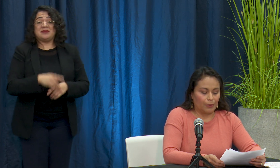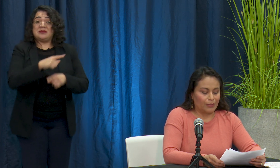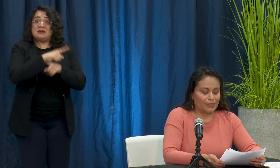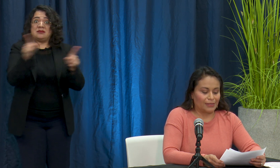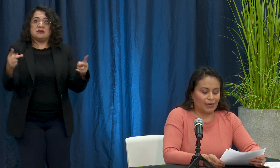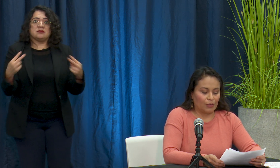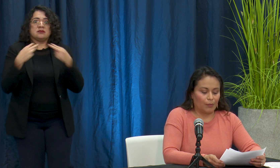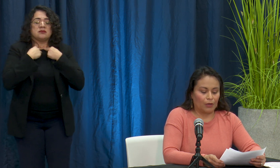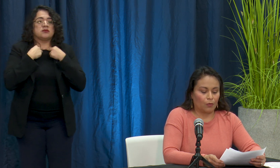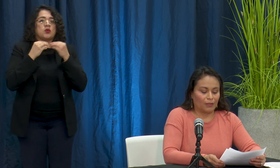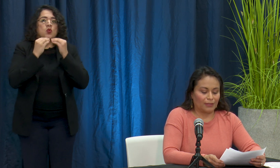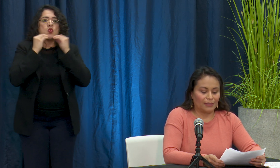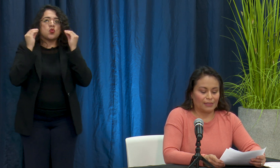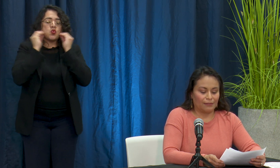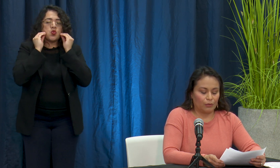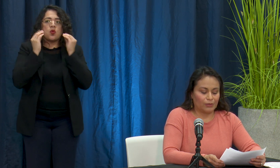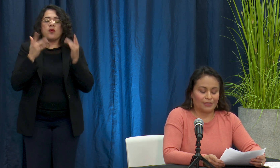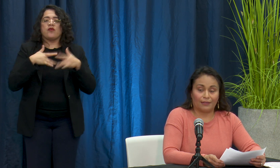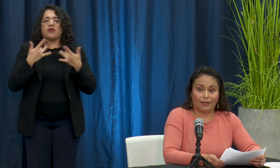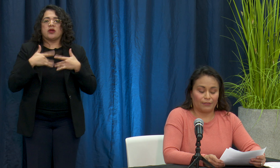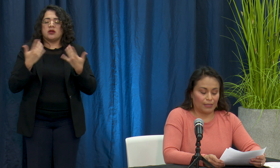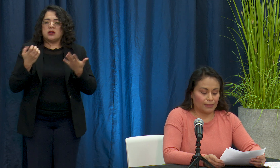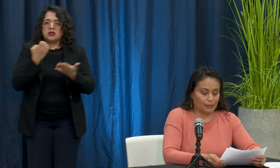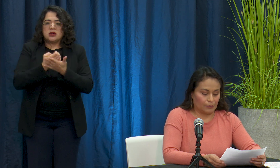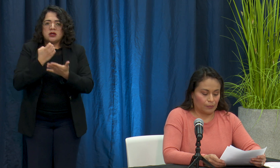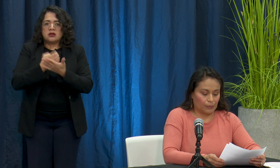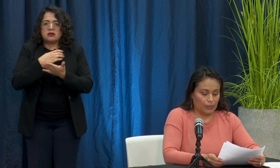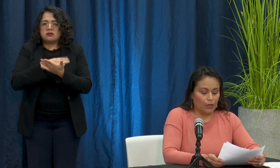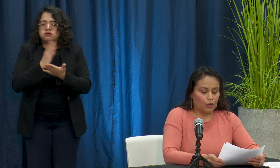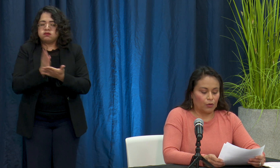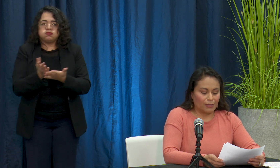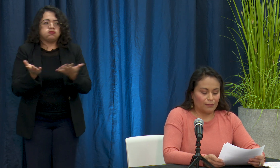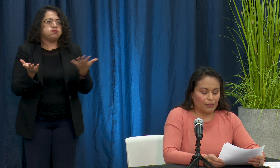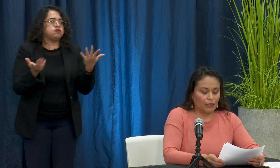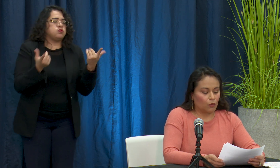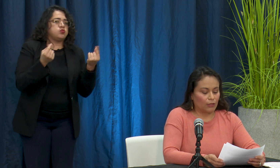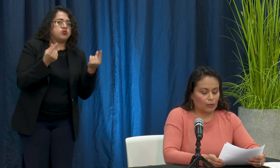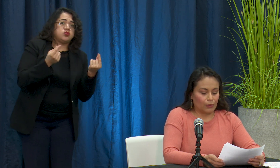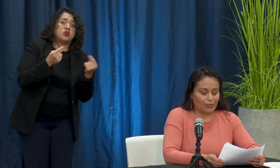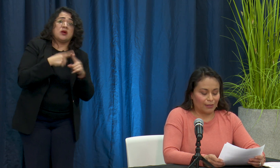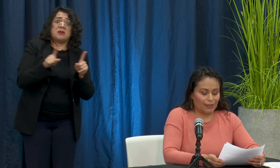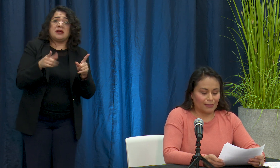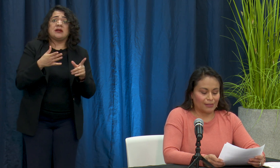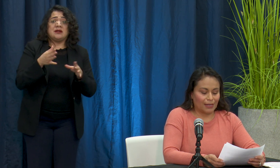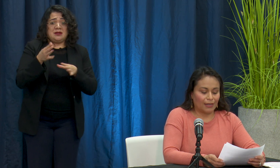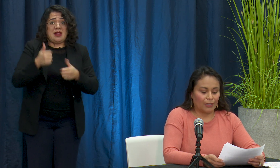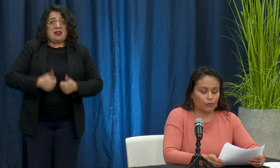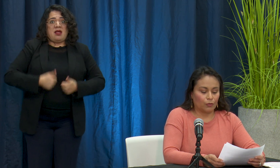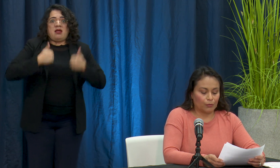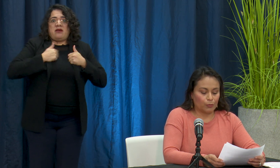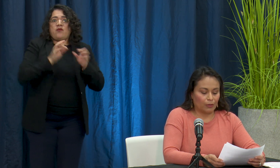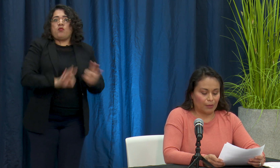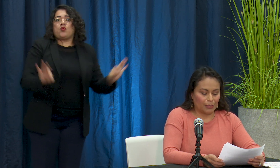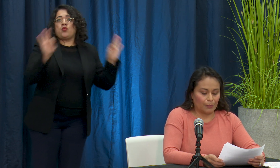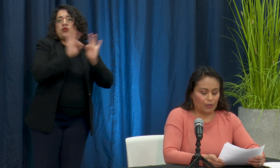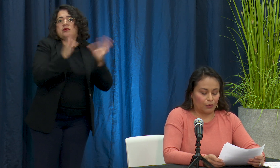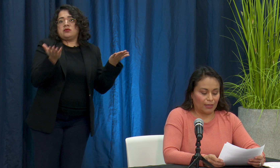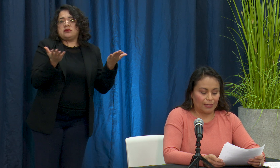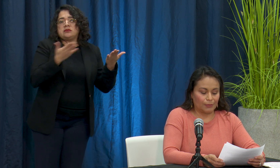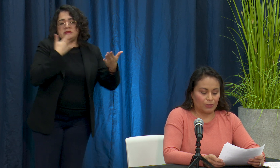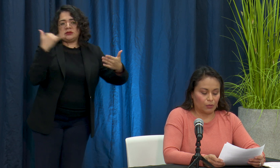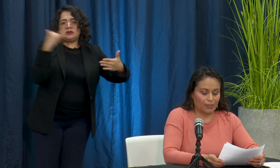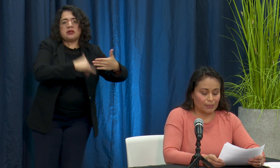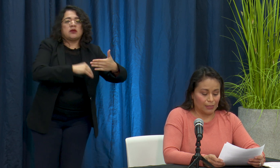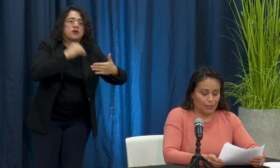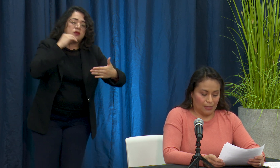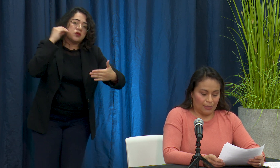difícil, pero es necesario para combatir este virus y salvar vidas. Con este fin, el Condado de Los Ángeles está creando nuevos programas para ayudar